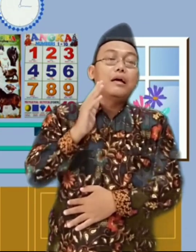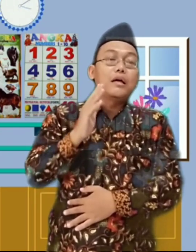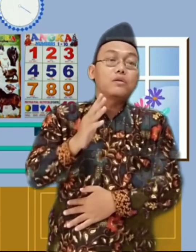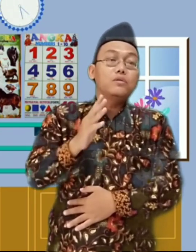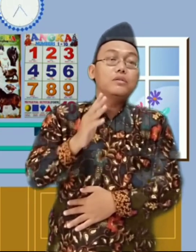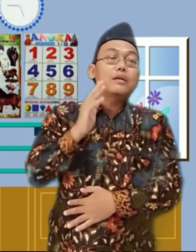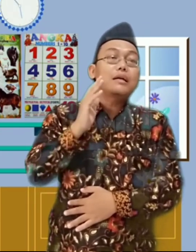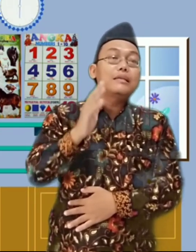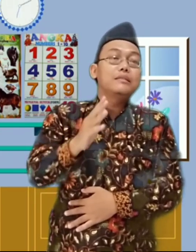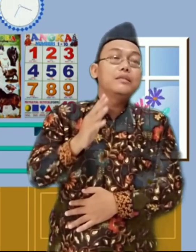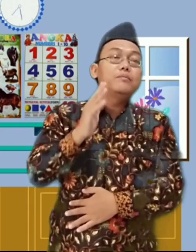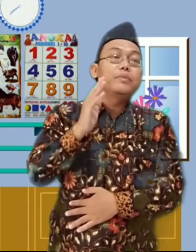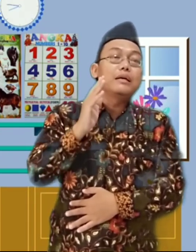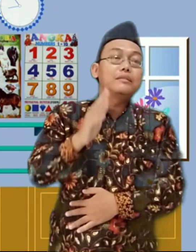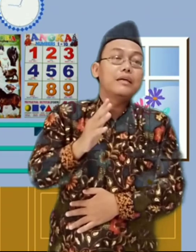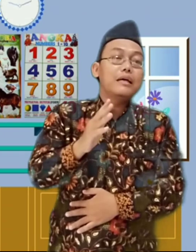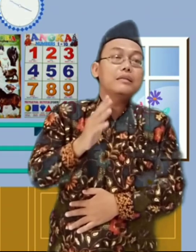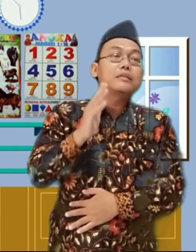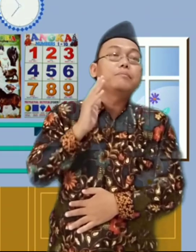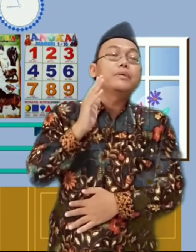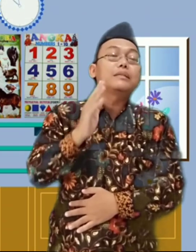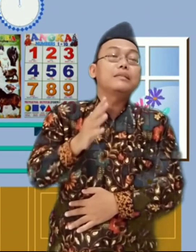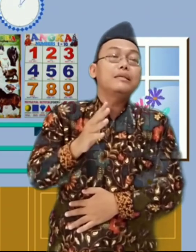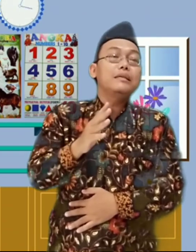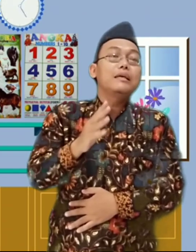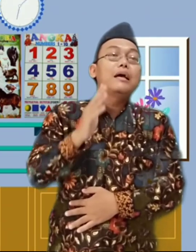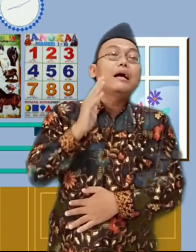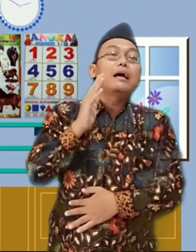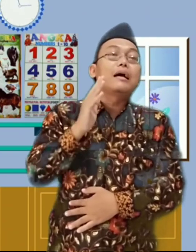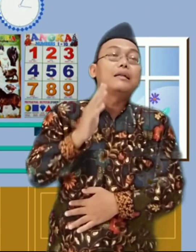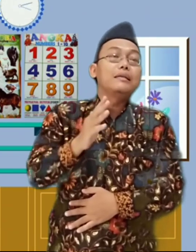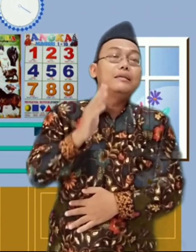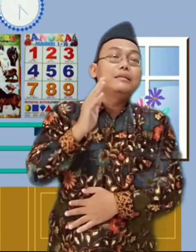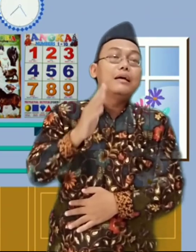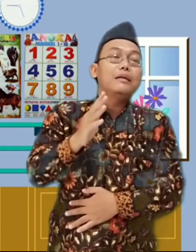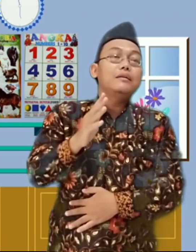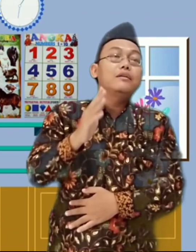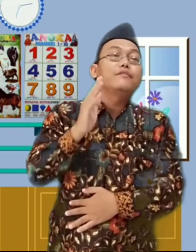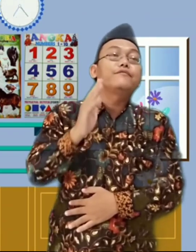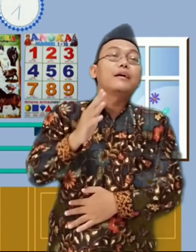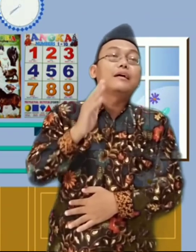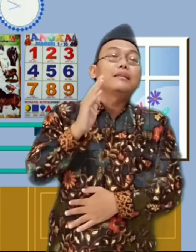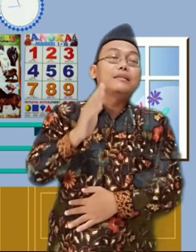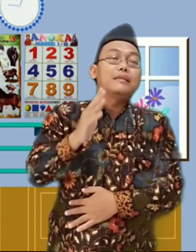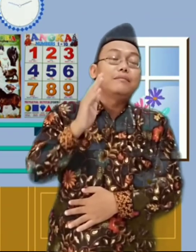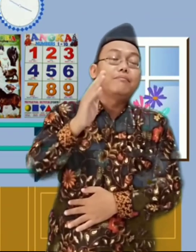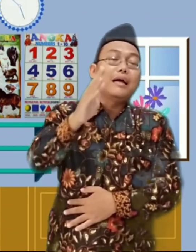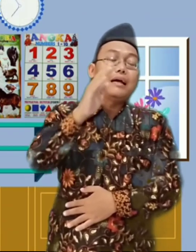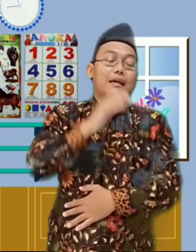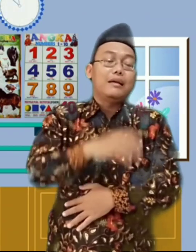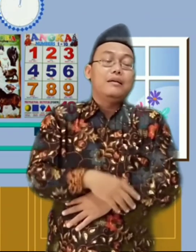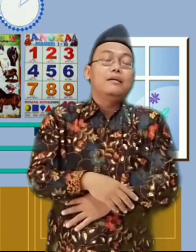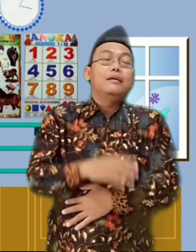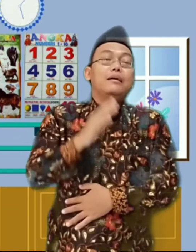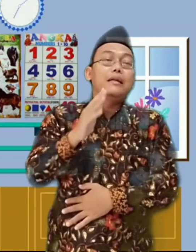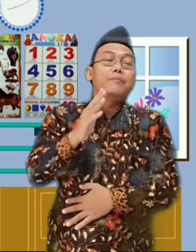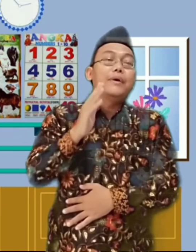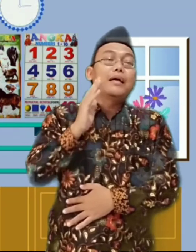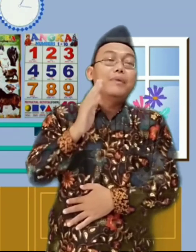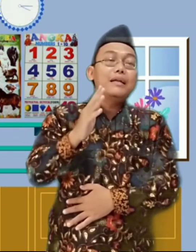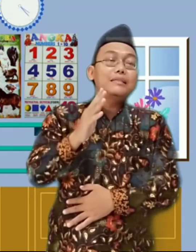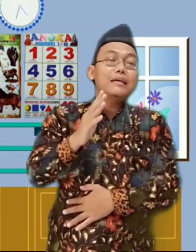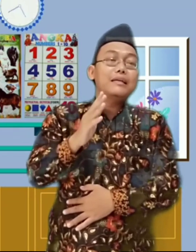kalian harus rajin belajar seperti Ali dan Fatima.